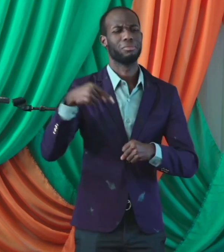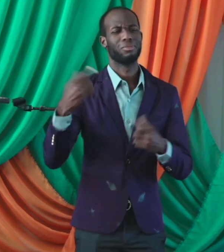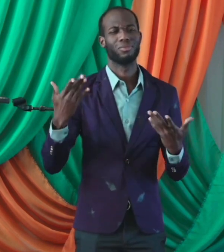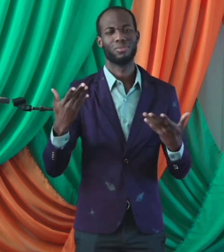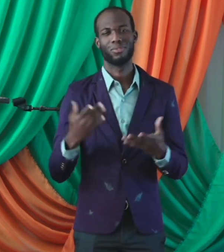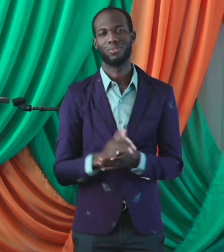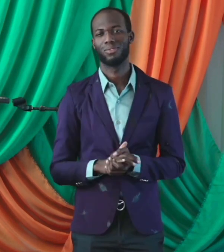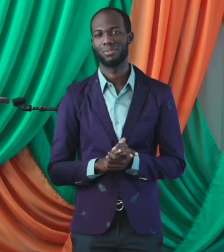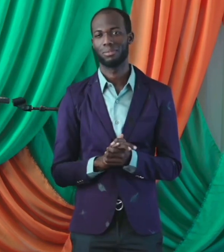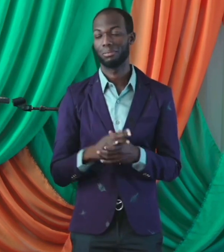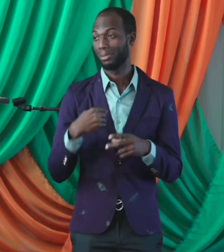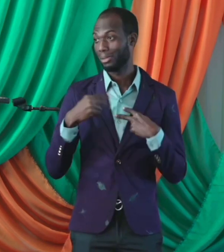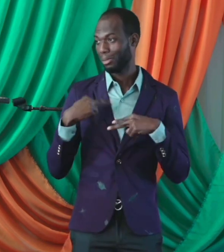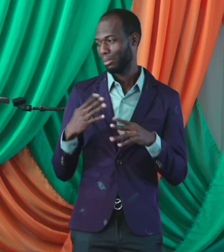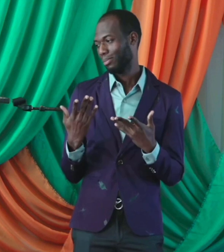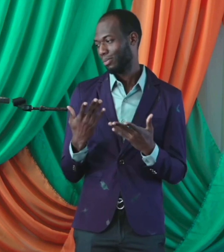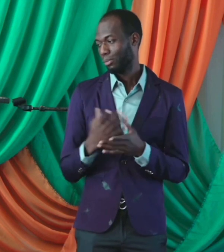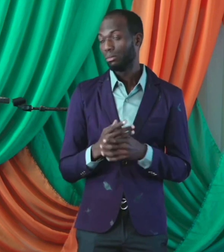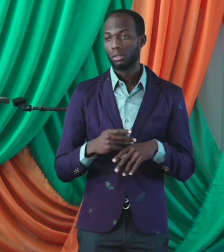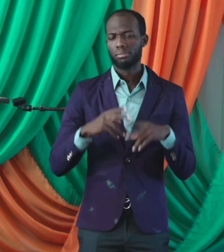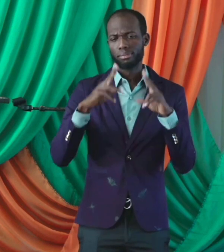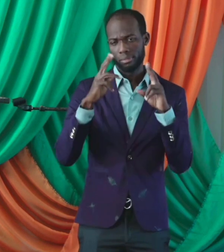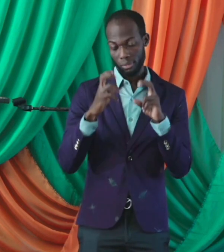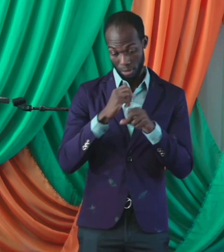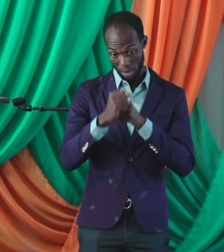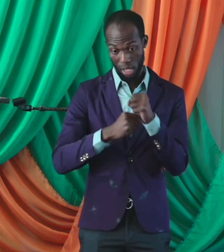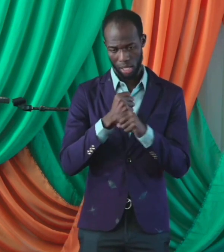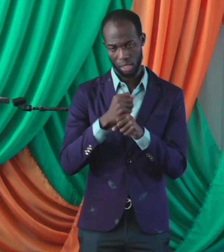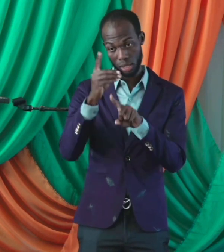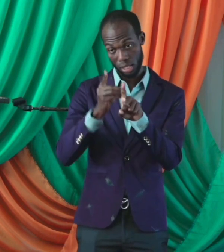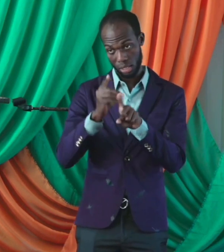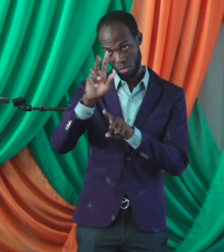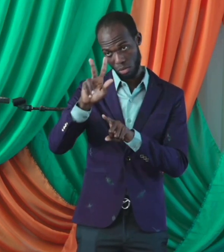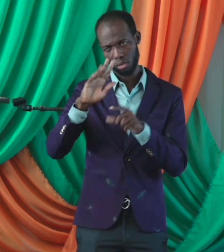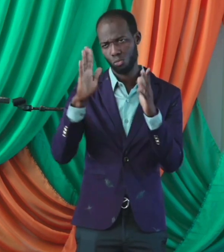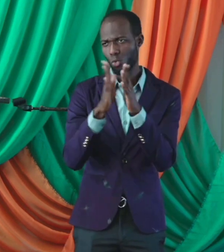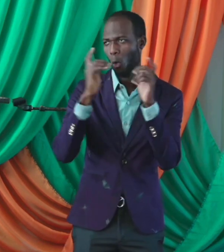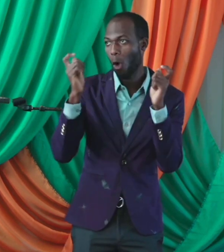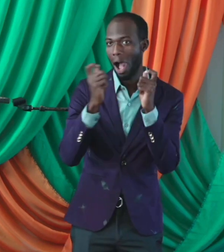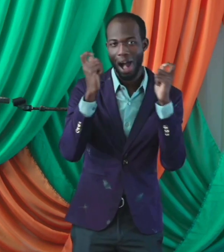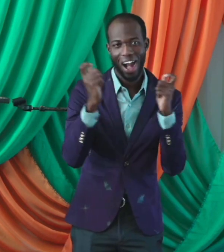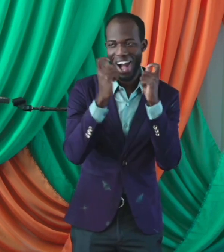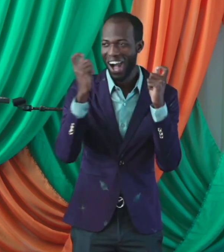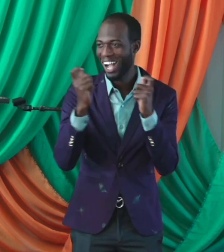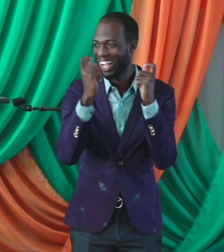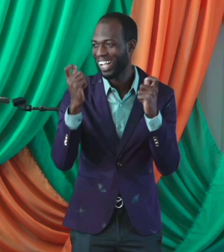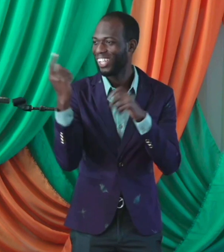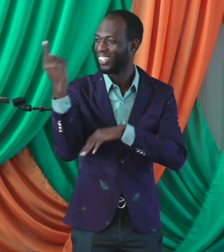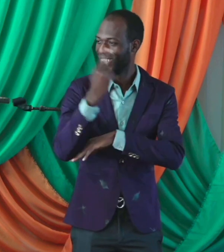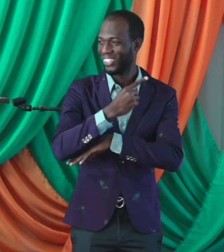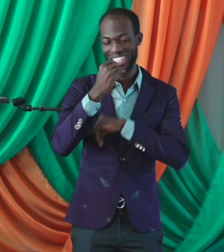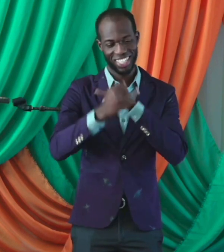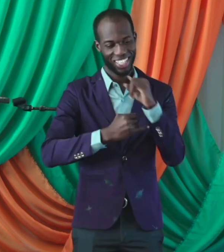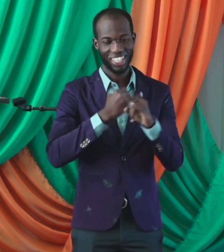Eh bien, moi, nous dédier, thème jeudi à Andessa, 3 décembre, d'ab célébrer journée